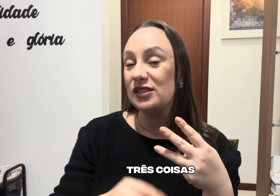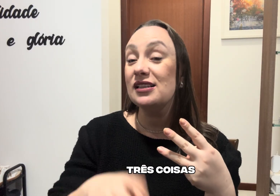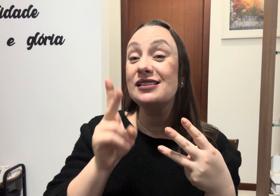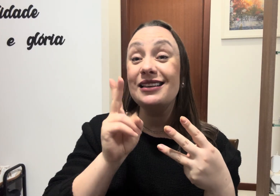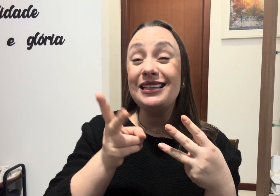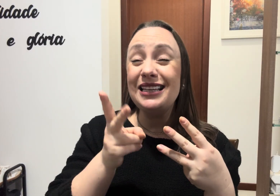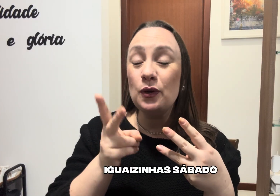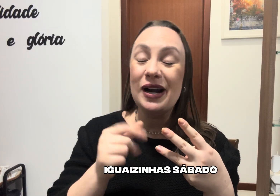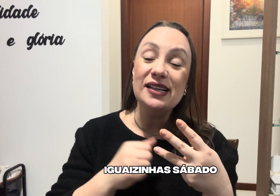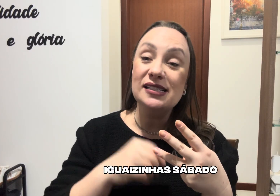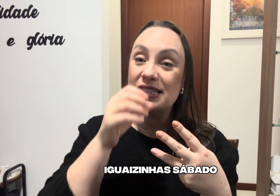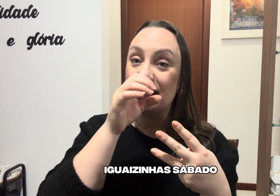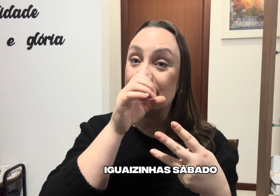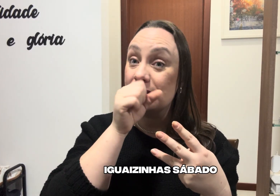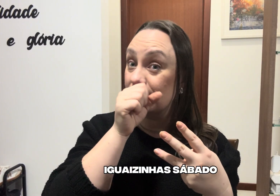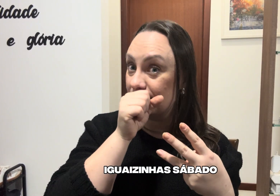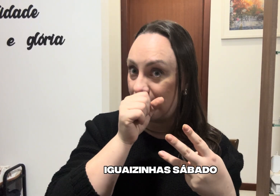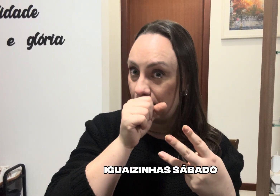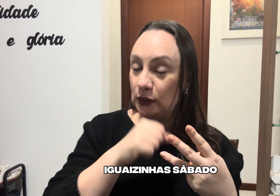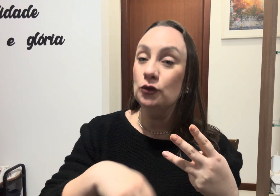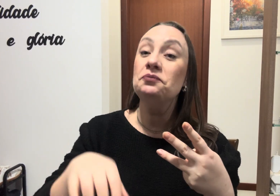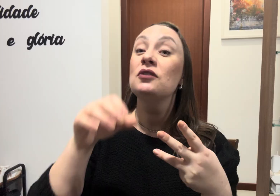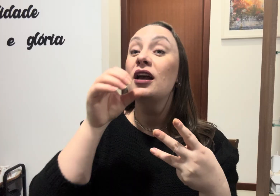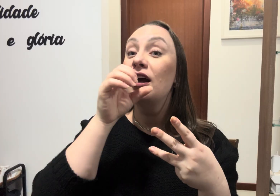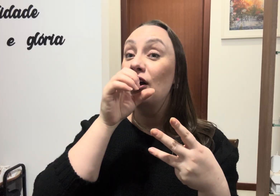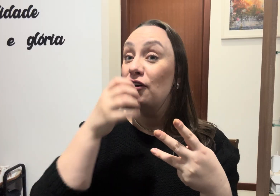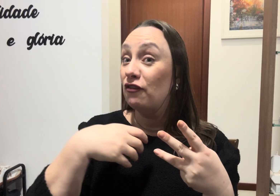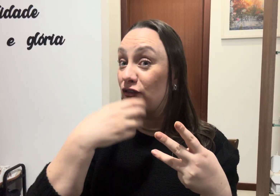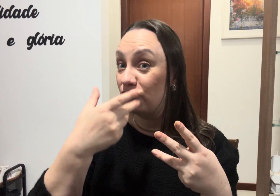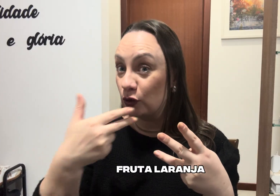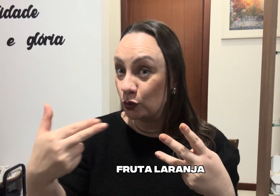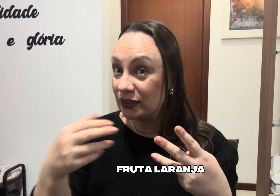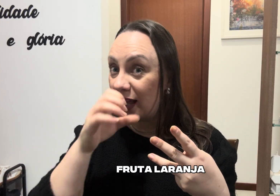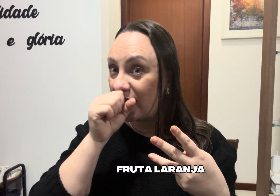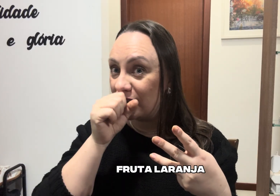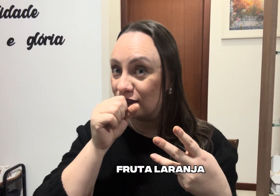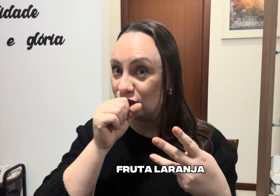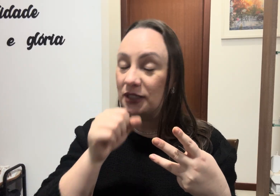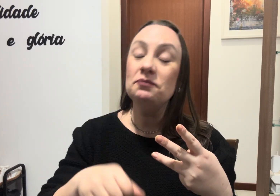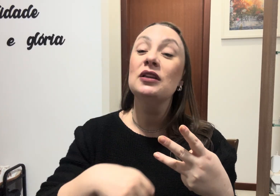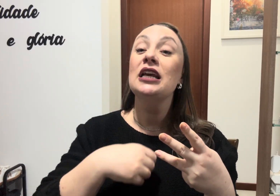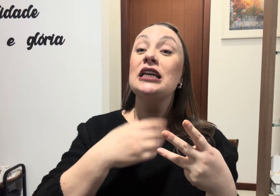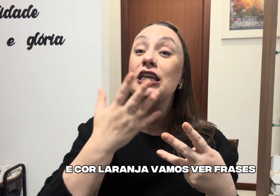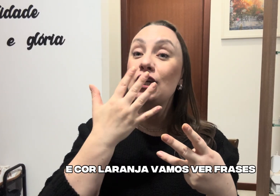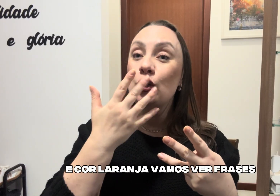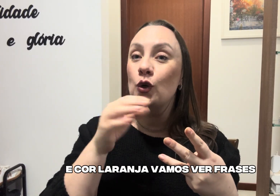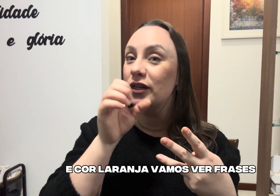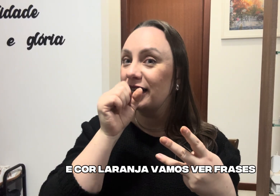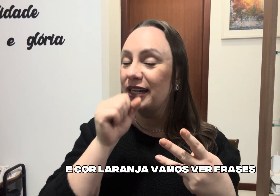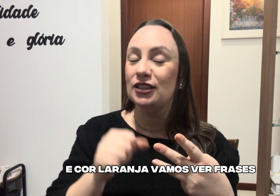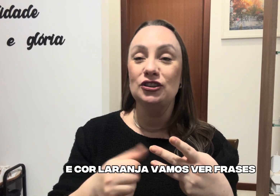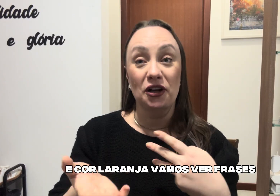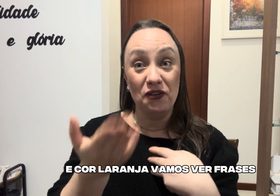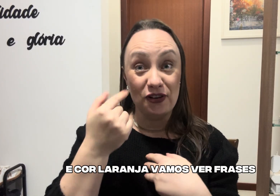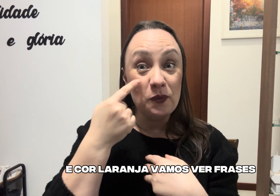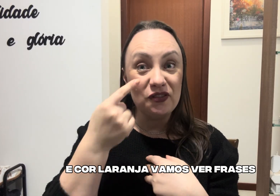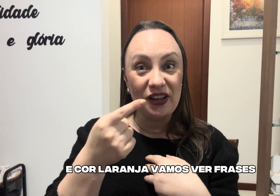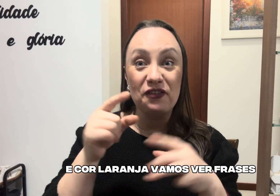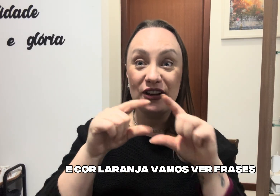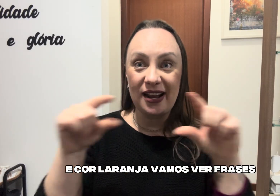coisas iguaizinhas: sábado, fruta laranja e cor laranja. Vamos ver